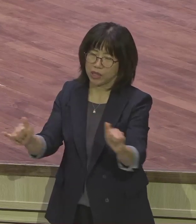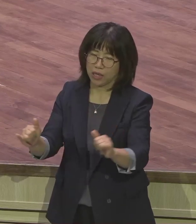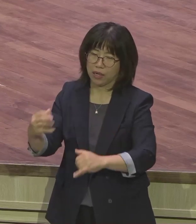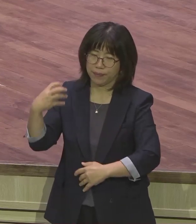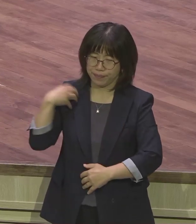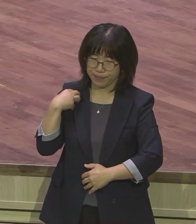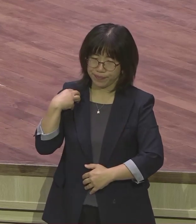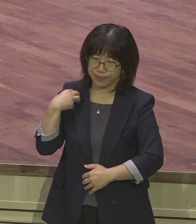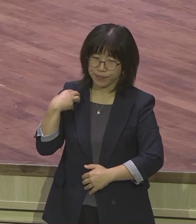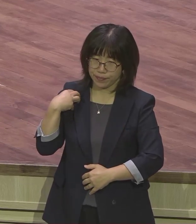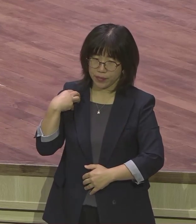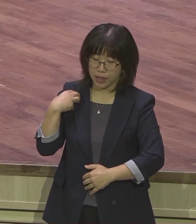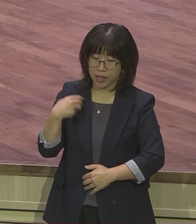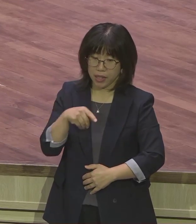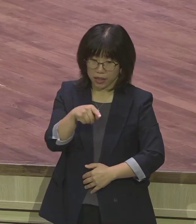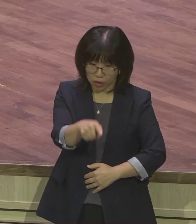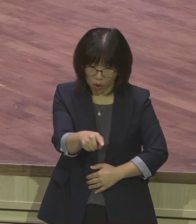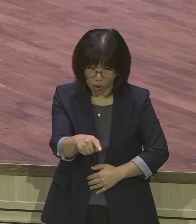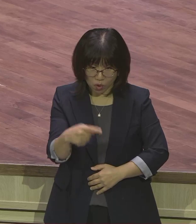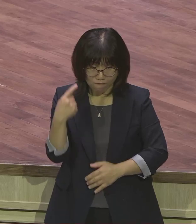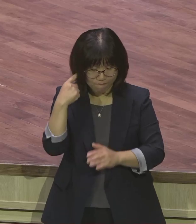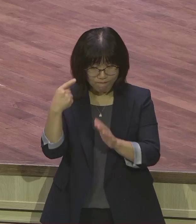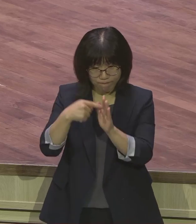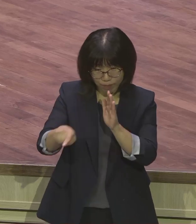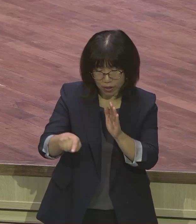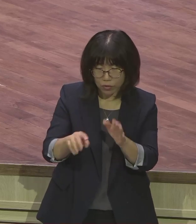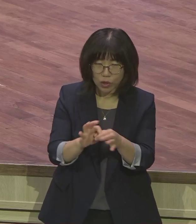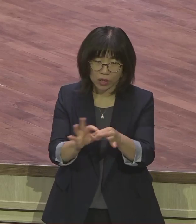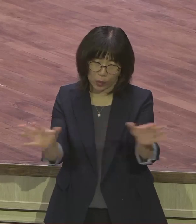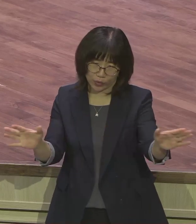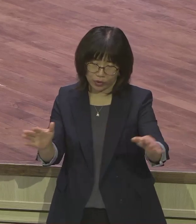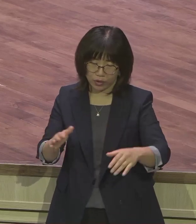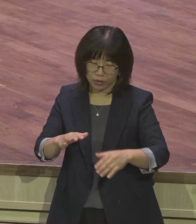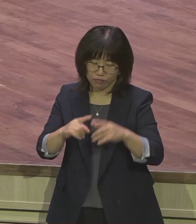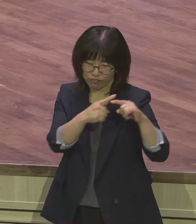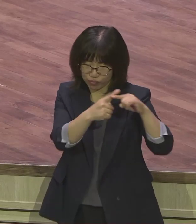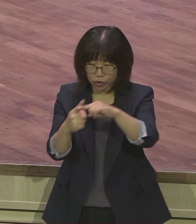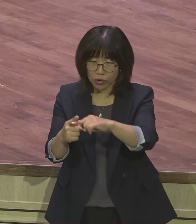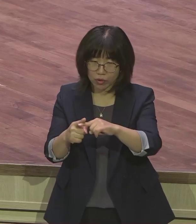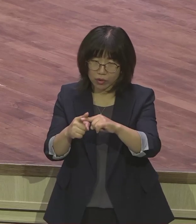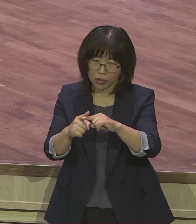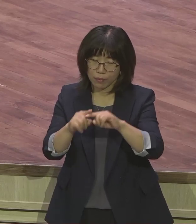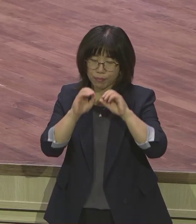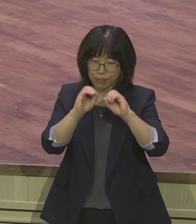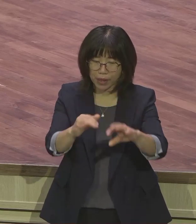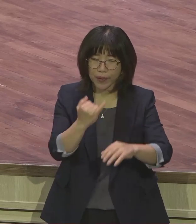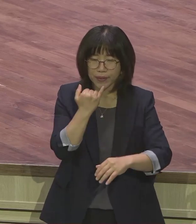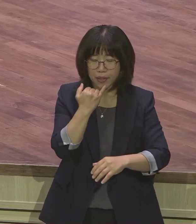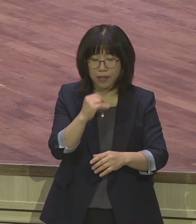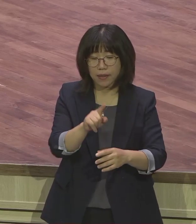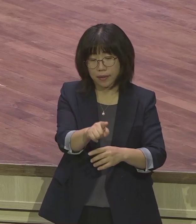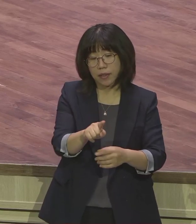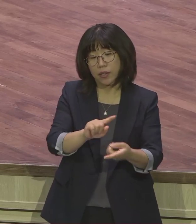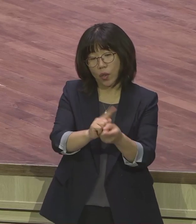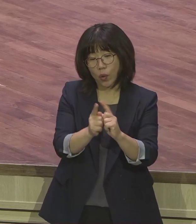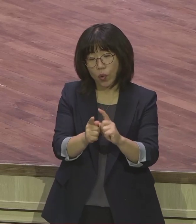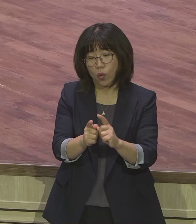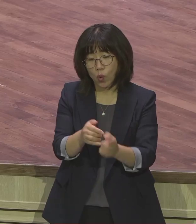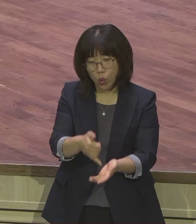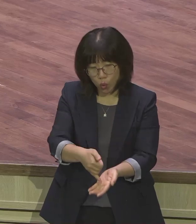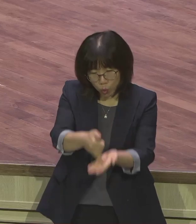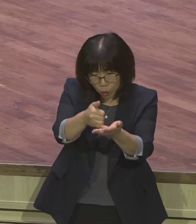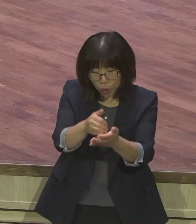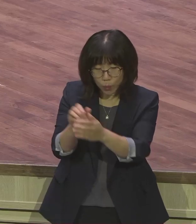말거나 믿거나 압니다 상관없어 나는 선지자야 일방적으로 때로는 물론 포럼하면서 인격적인 대화도 필요하지만